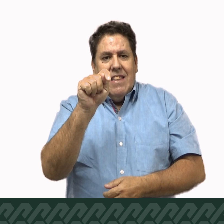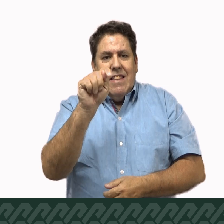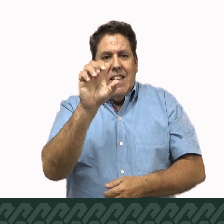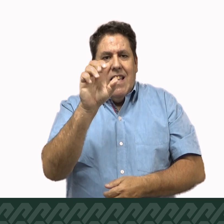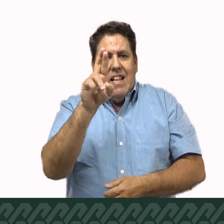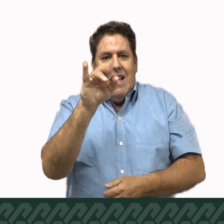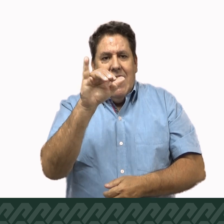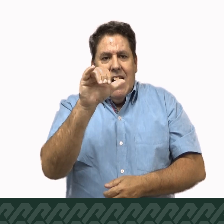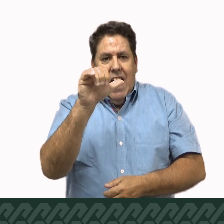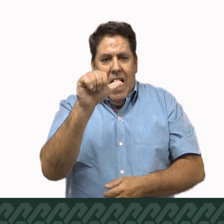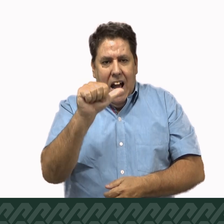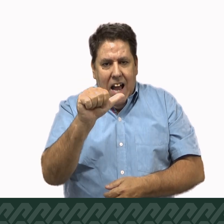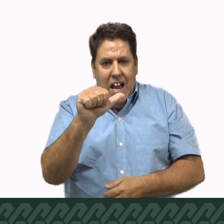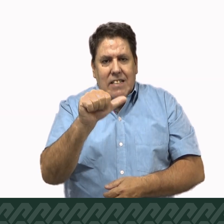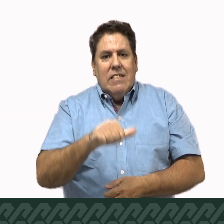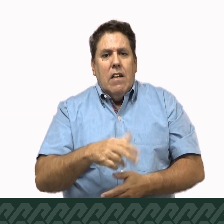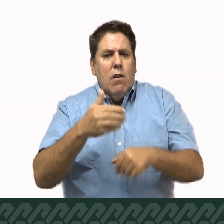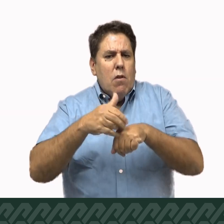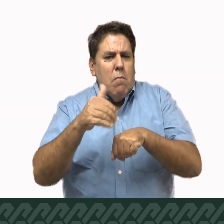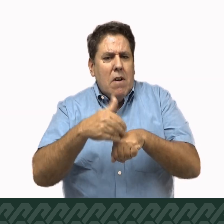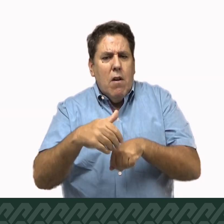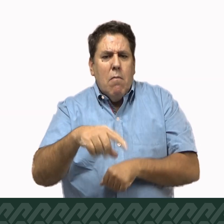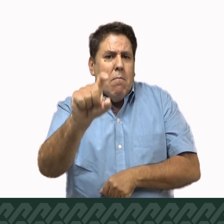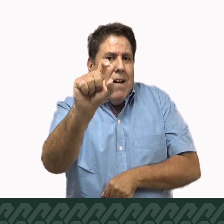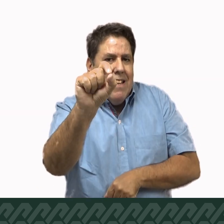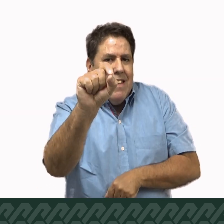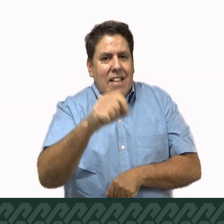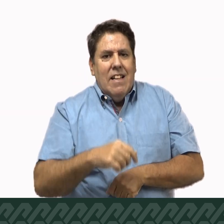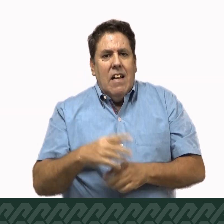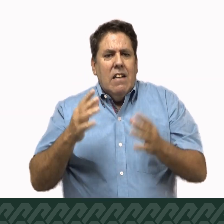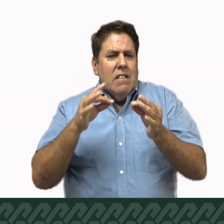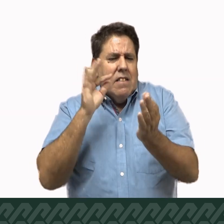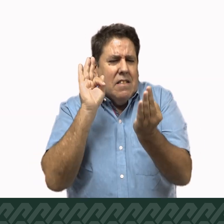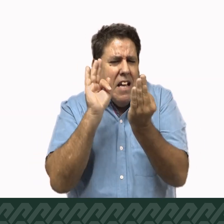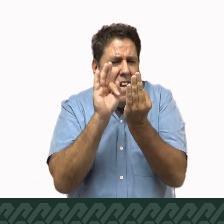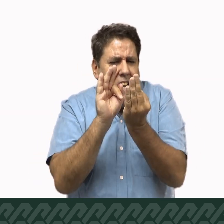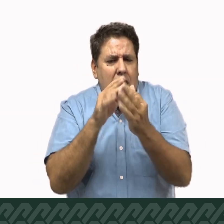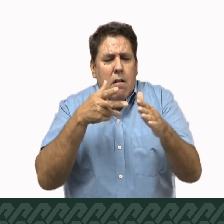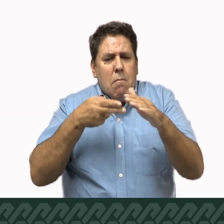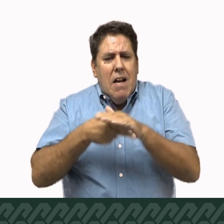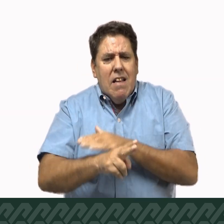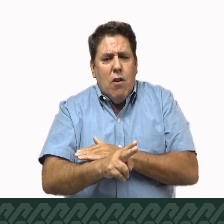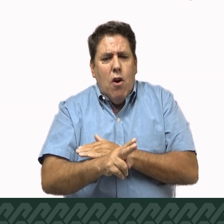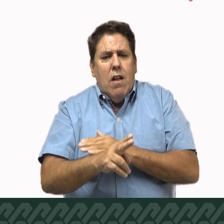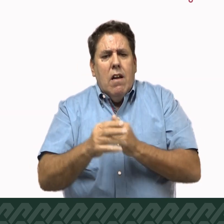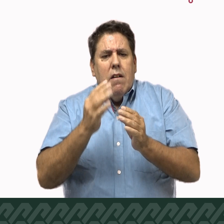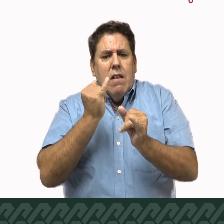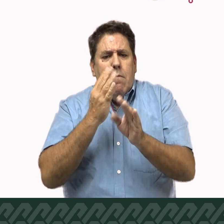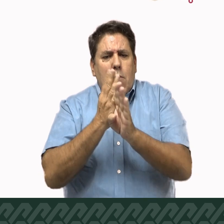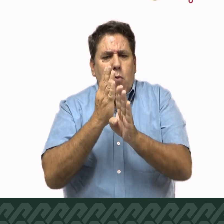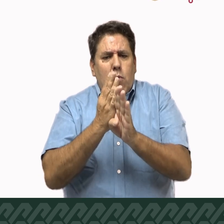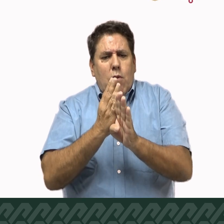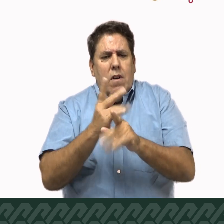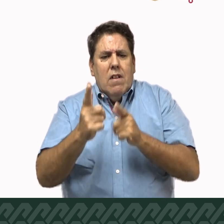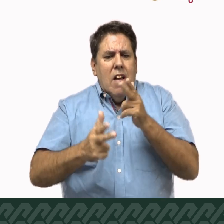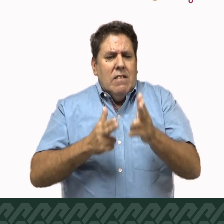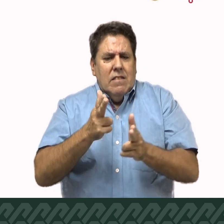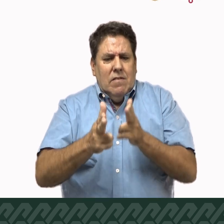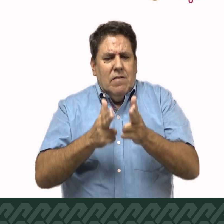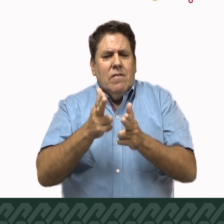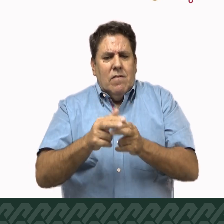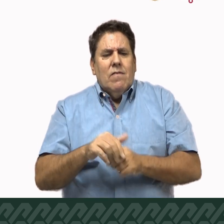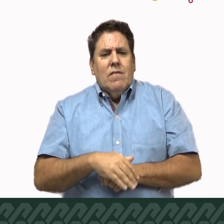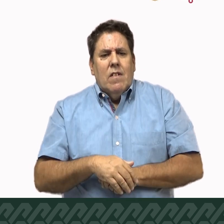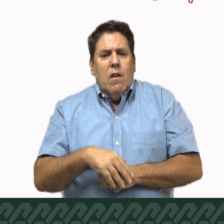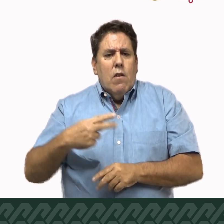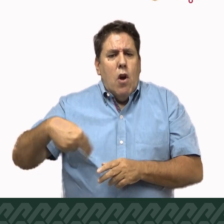Lázaro Recuerda que debes registrarte en el link previamente Ven a divertirte con nosotros Y aprende la lengua de